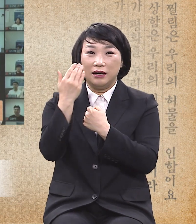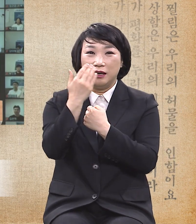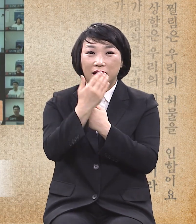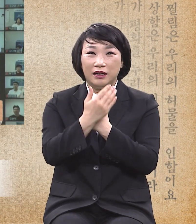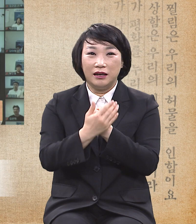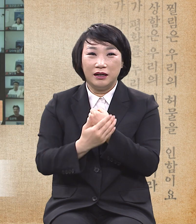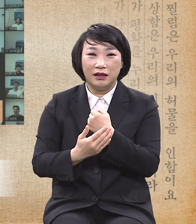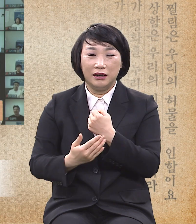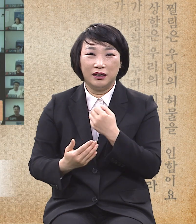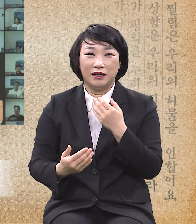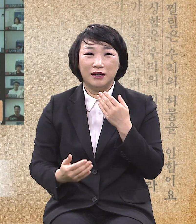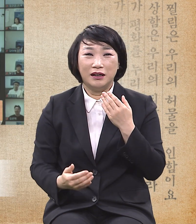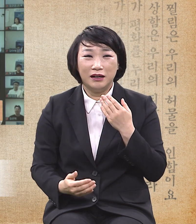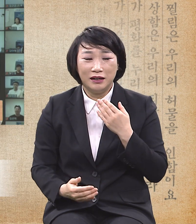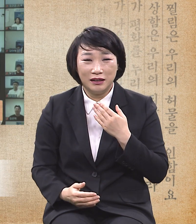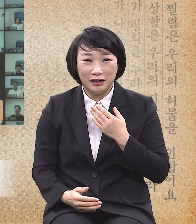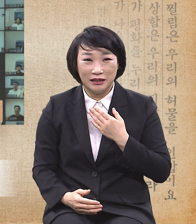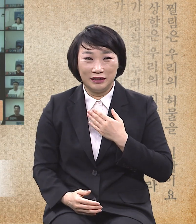은혜,